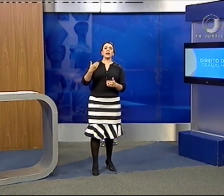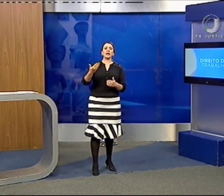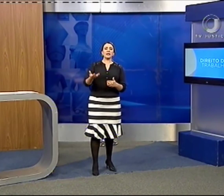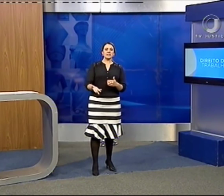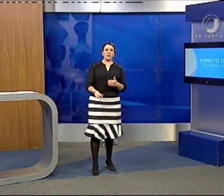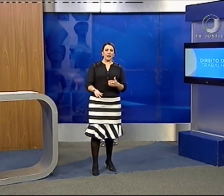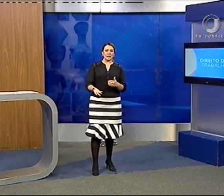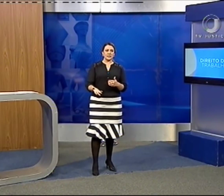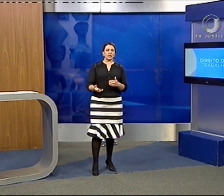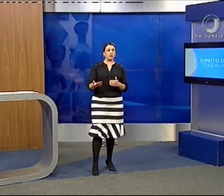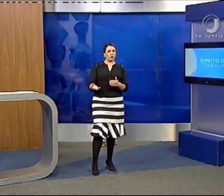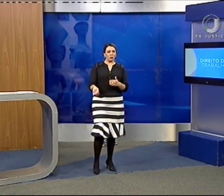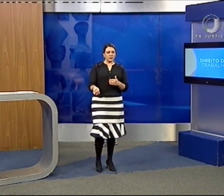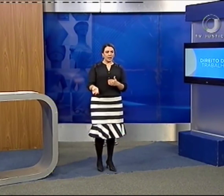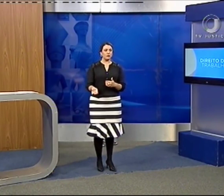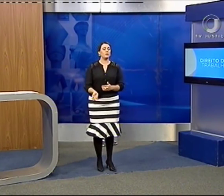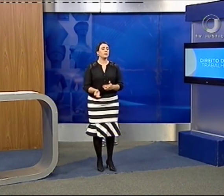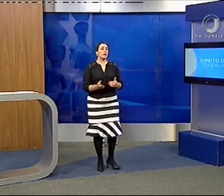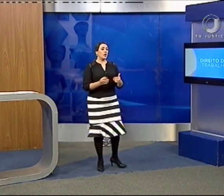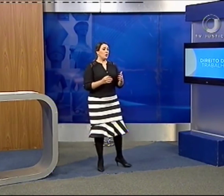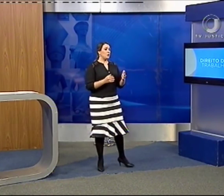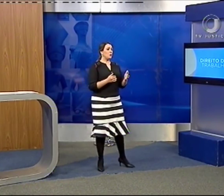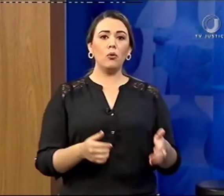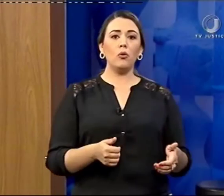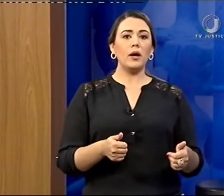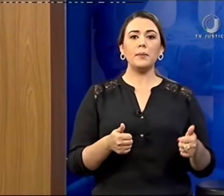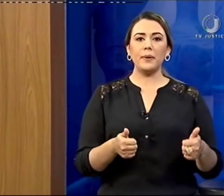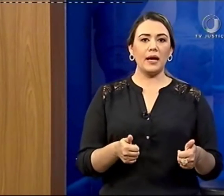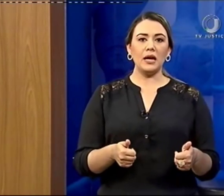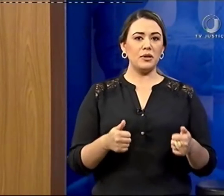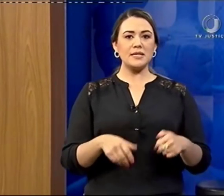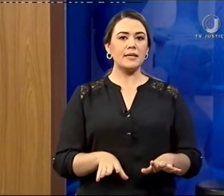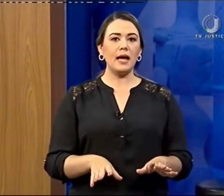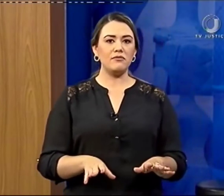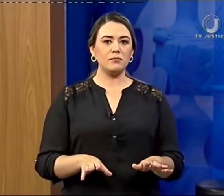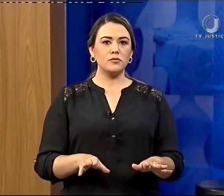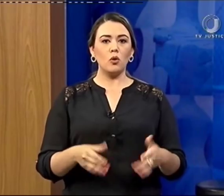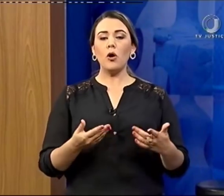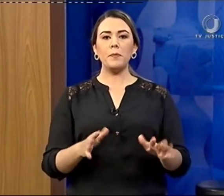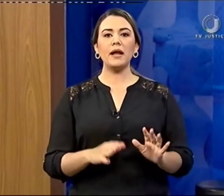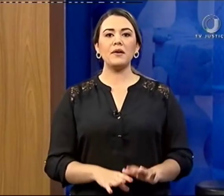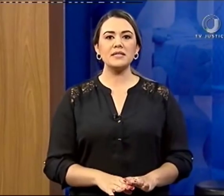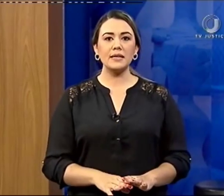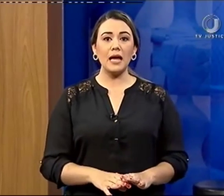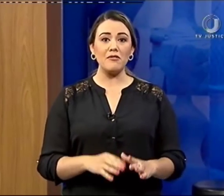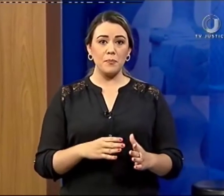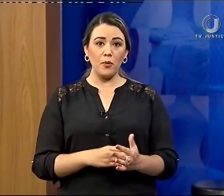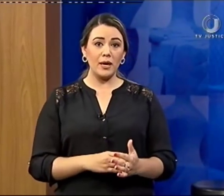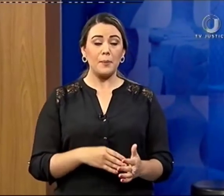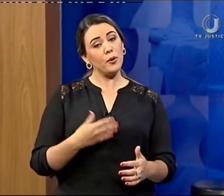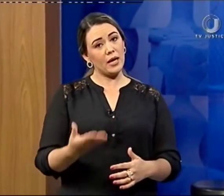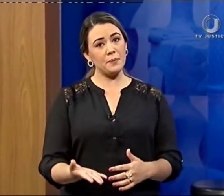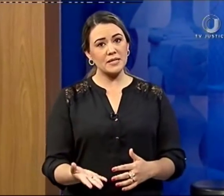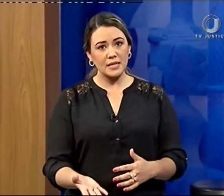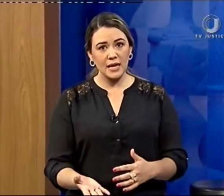era estabelecida no contrato, o empregado aceitava, o operário aceitava. Por quê? Porque ele